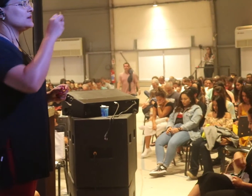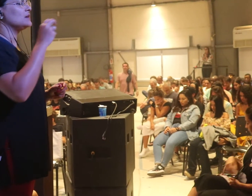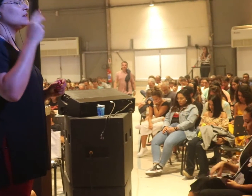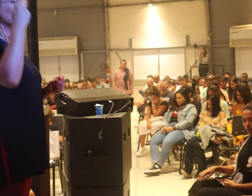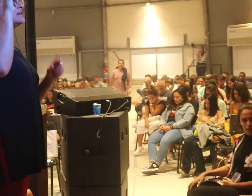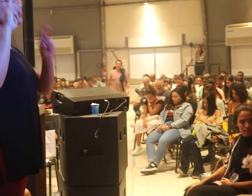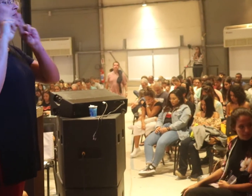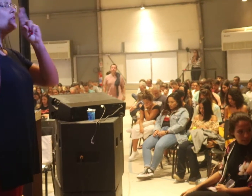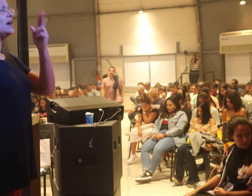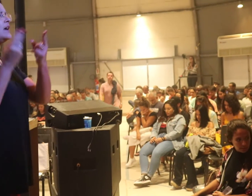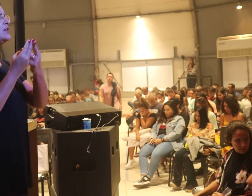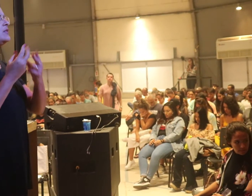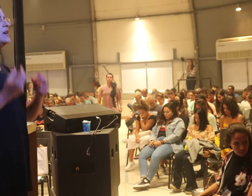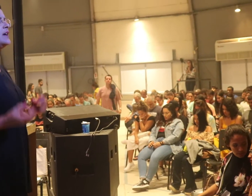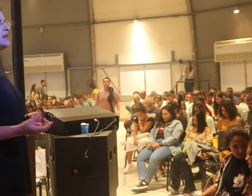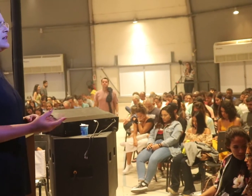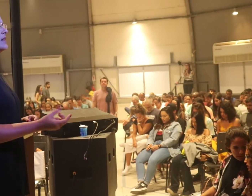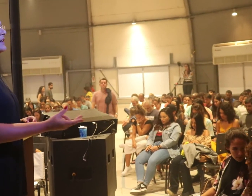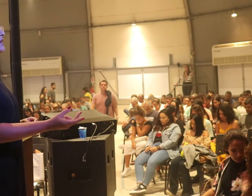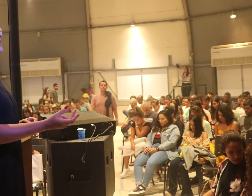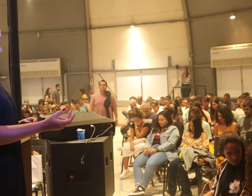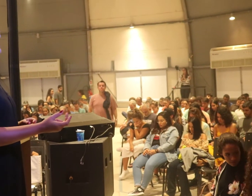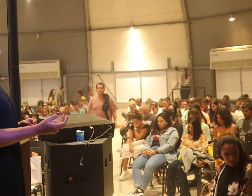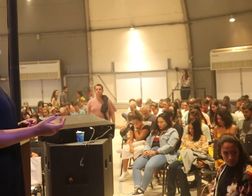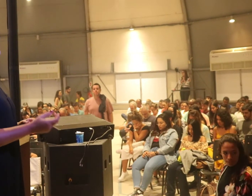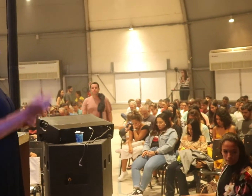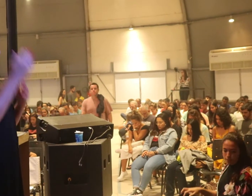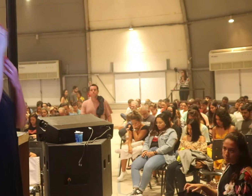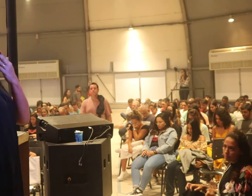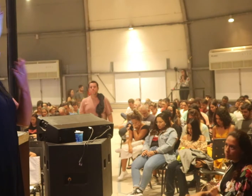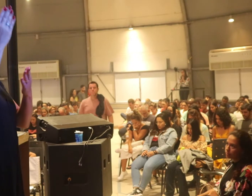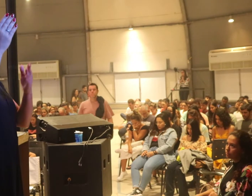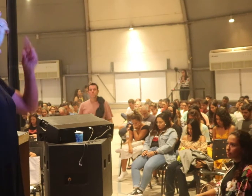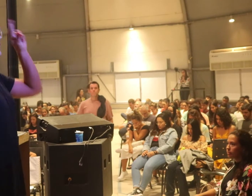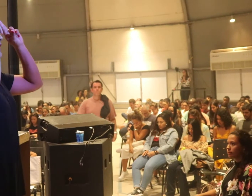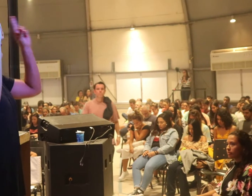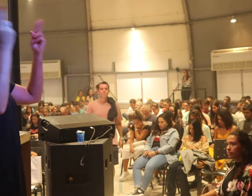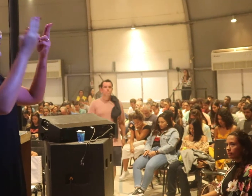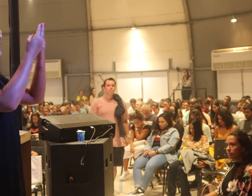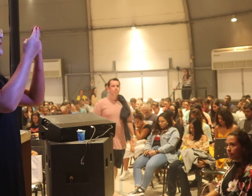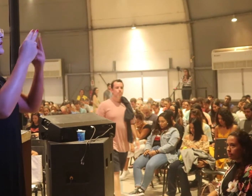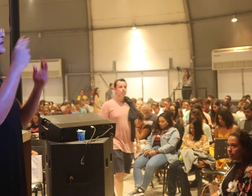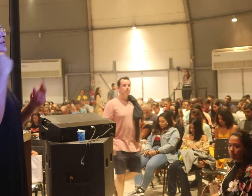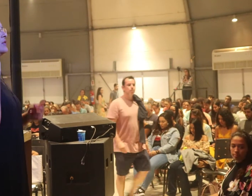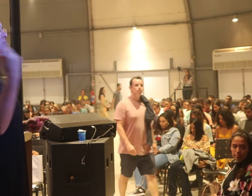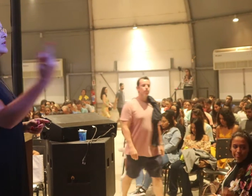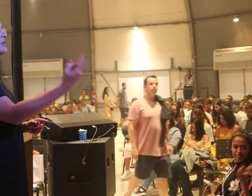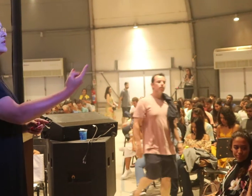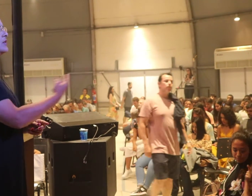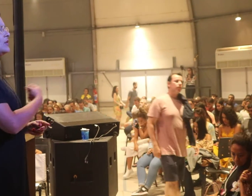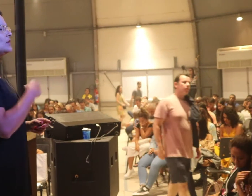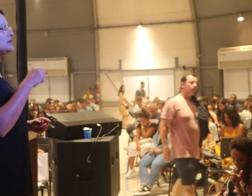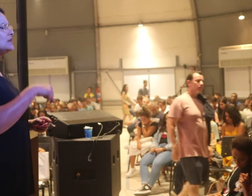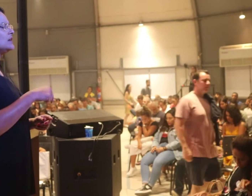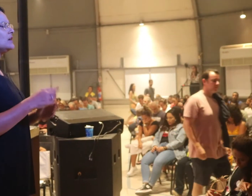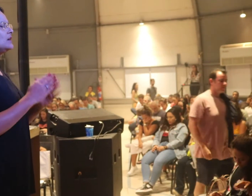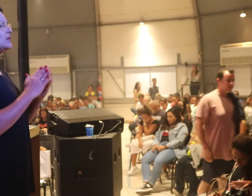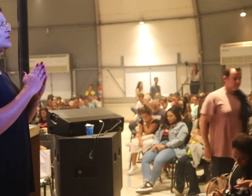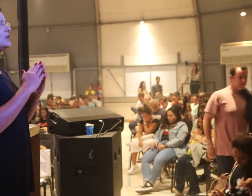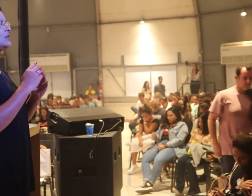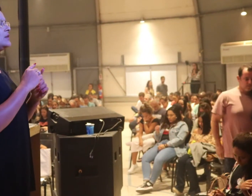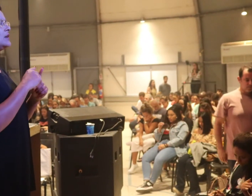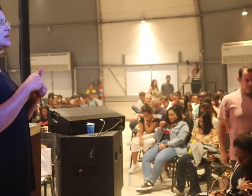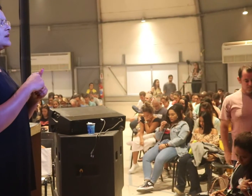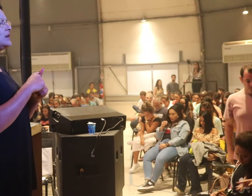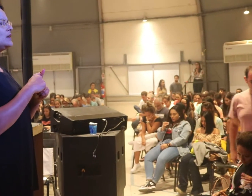tem fim, o seu reino, Jesus. Muito obrigado. Reina sobre nós essa noite aqui, fala ao nosso coração e que a gente saia